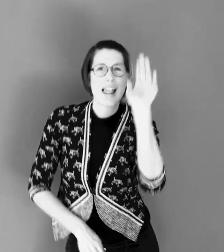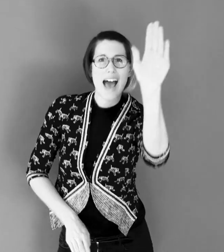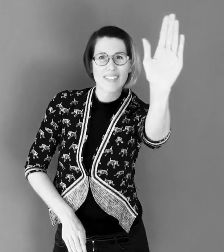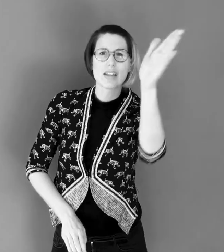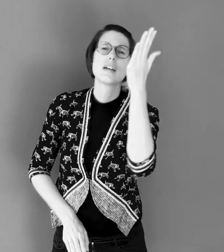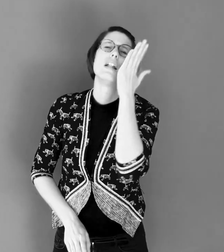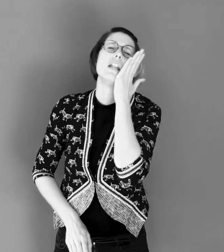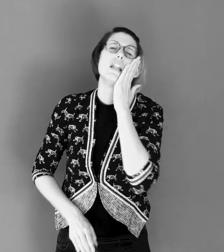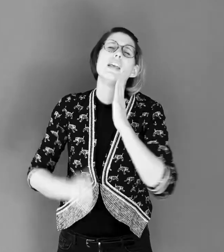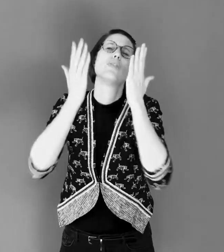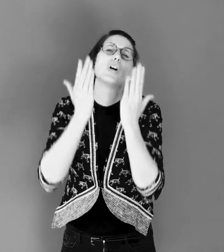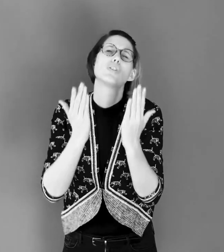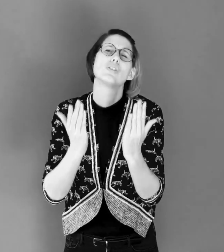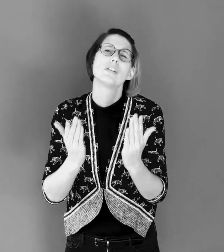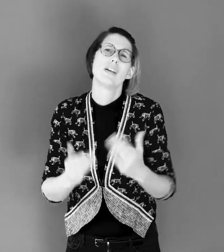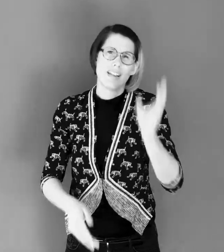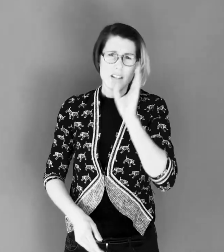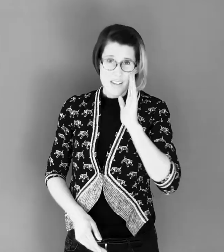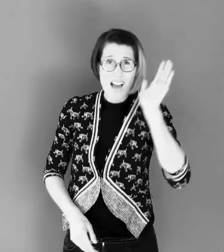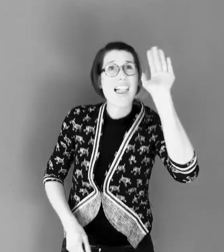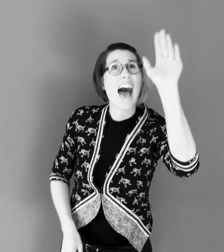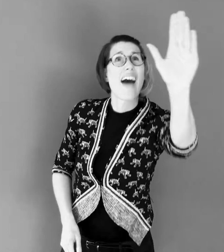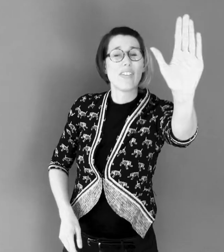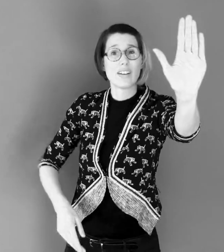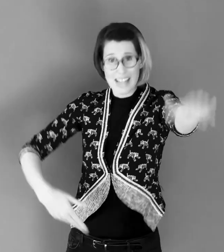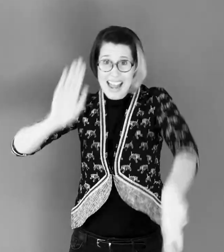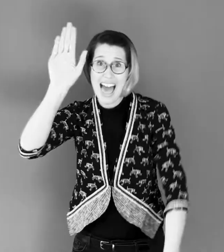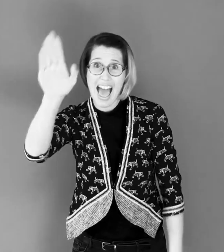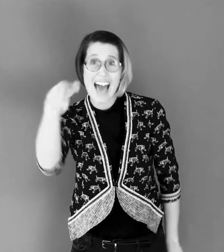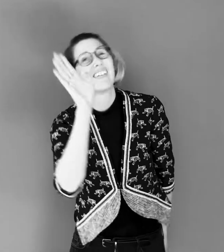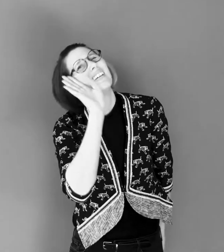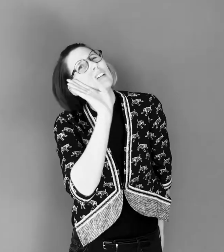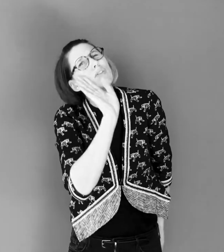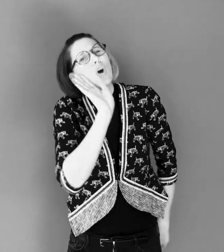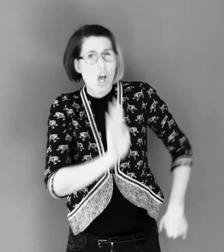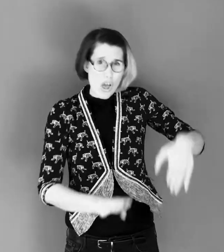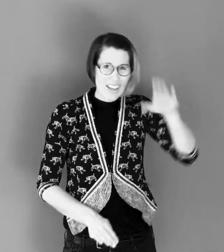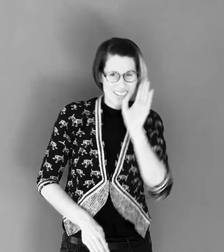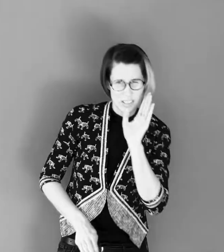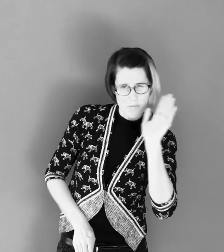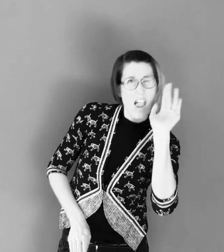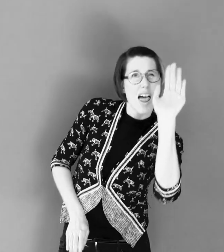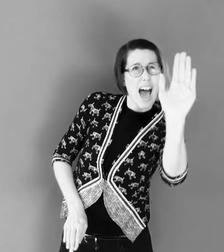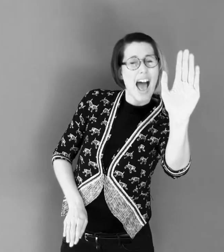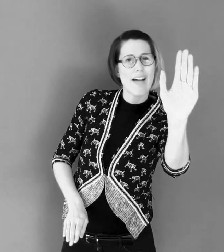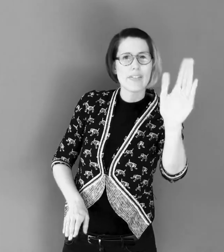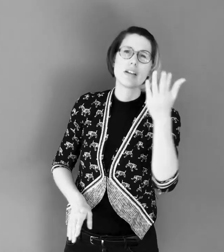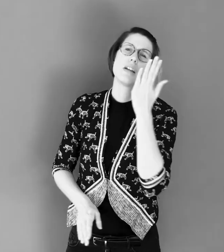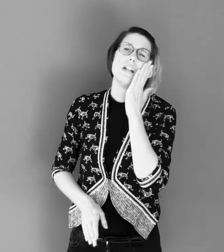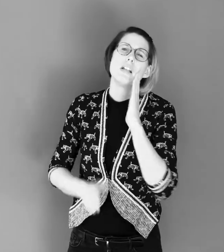later, lieverd. Liever later, later liever, liever later,